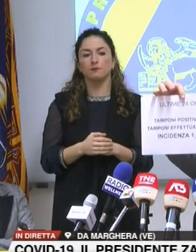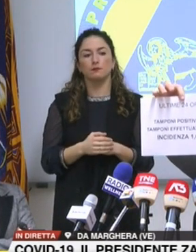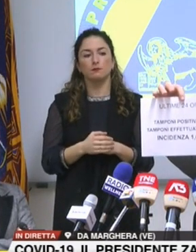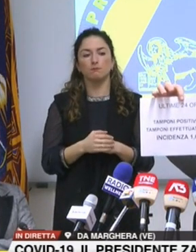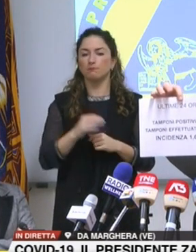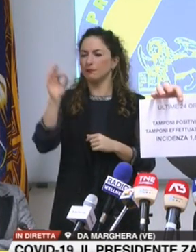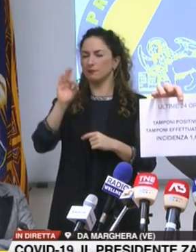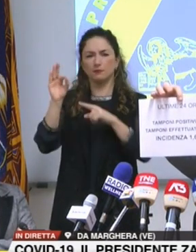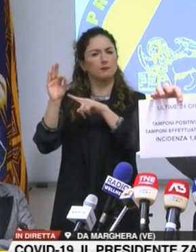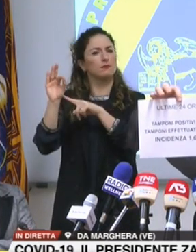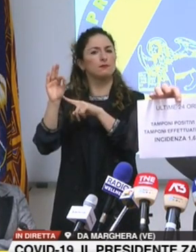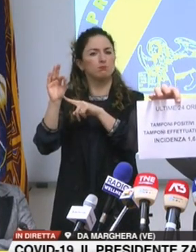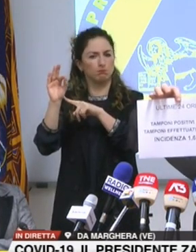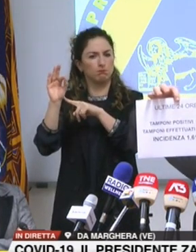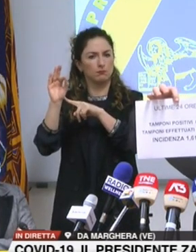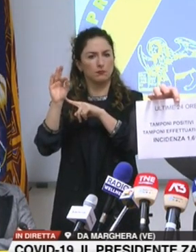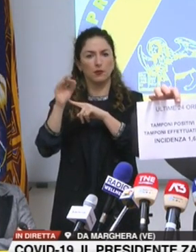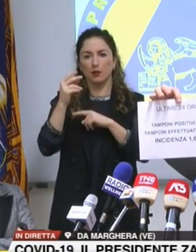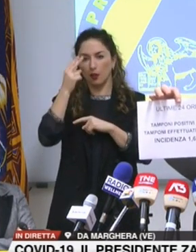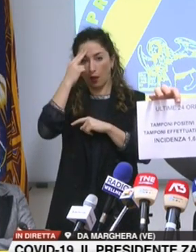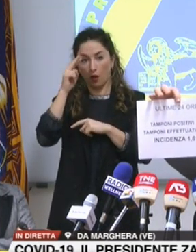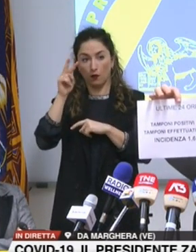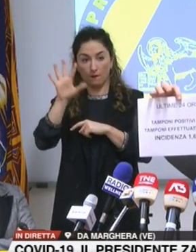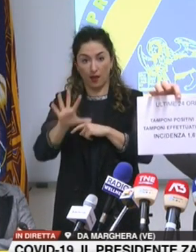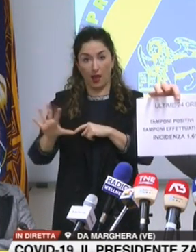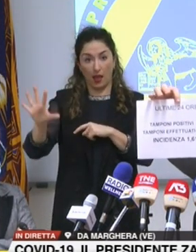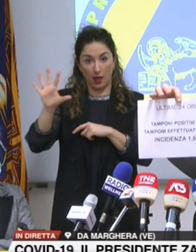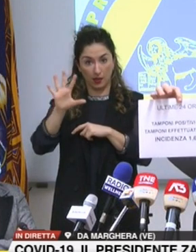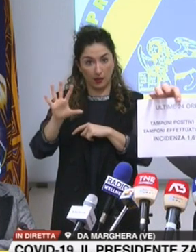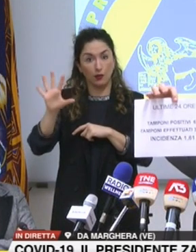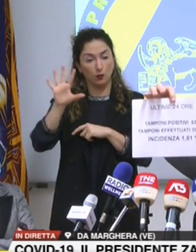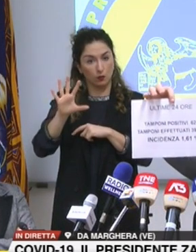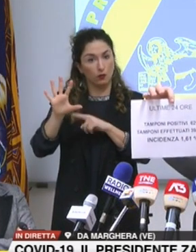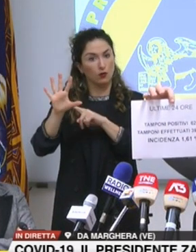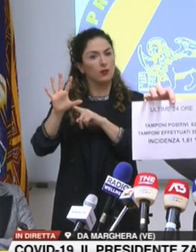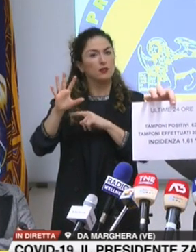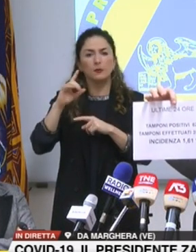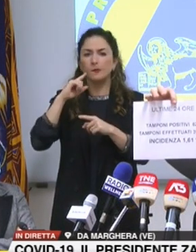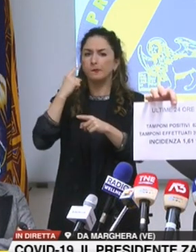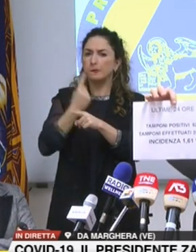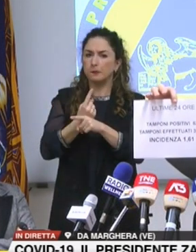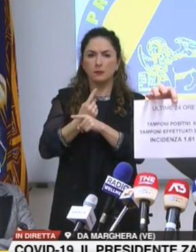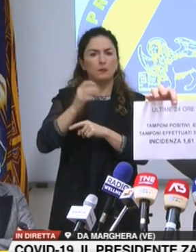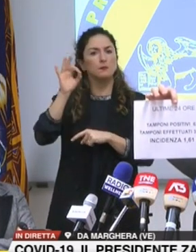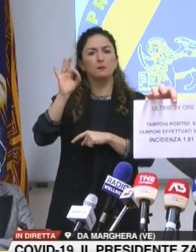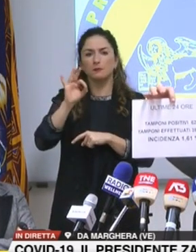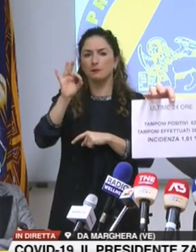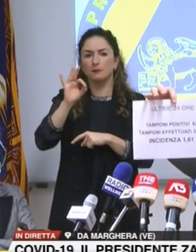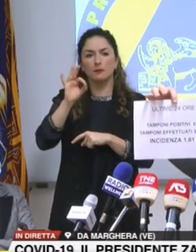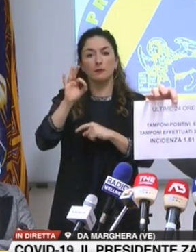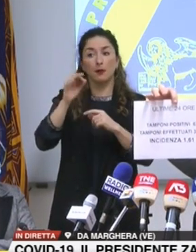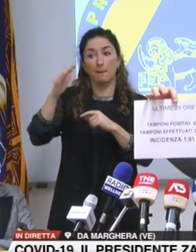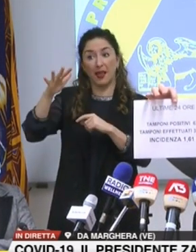parola sull'incidenza, nel senso che vi ricordo che la Regione Veneto, nonostante i detrattori, ha sempre avuto l'incidenza di gran lunga inferiore alla